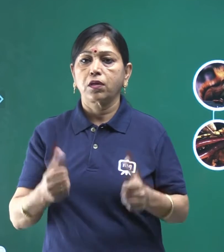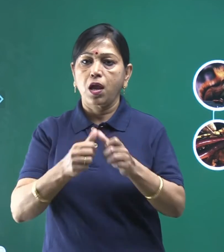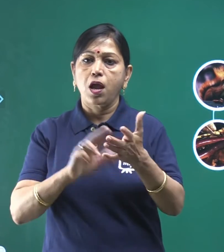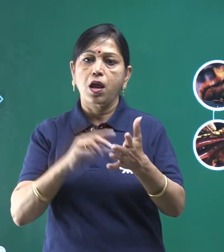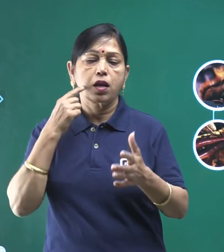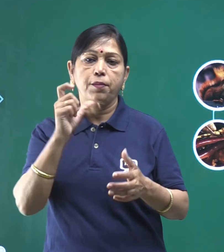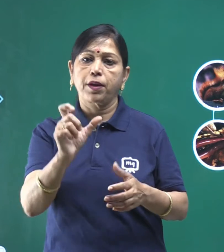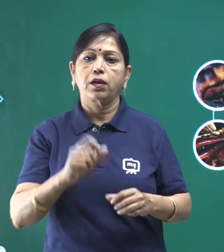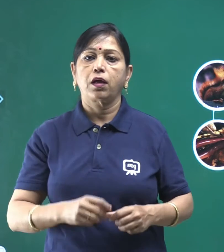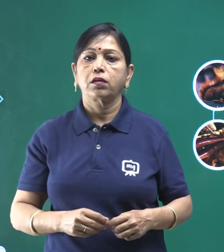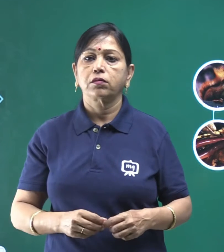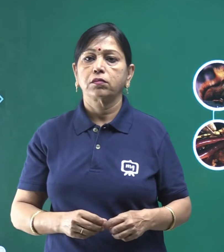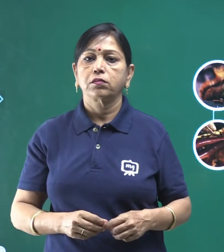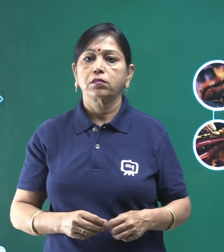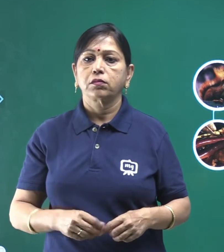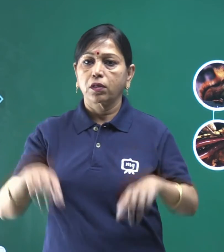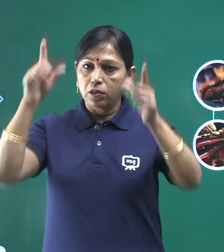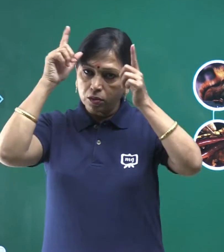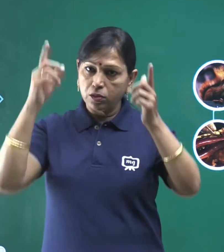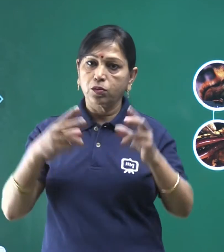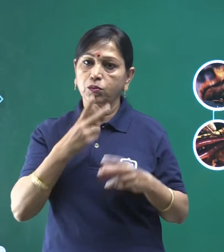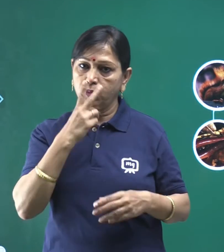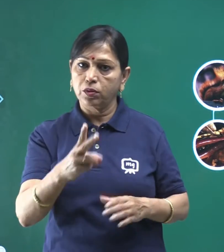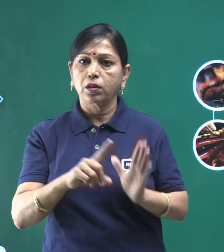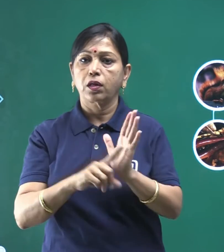एनिमेलिया जंतु दिखाए गए हैं।